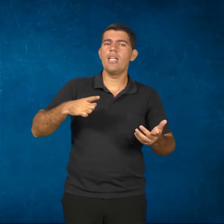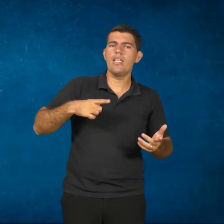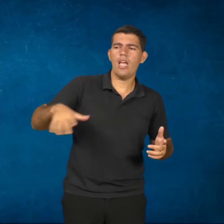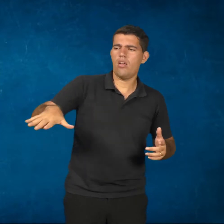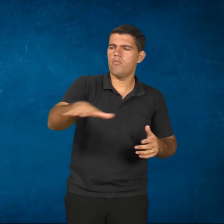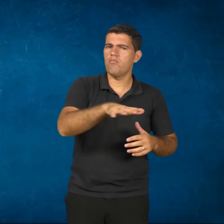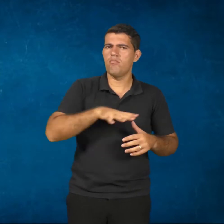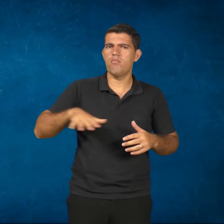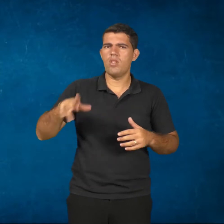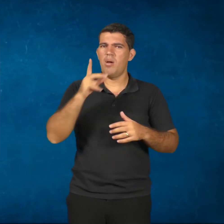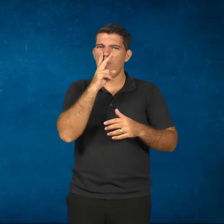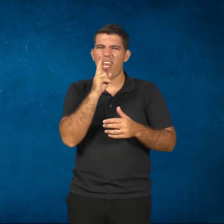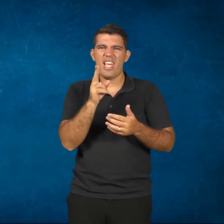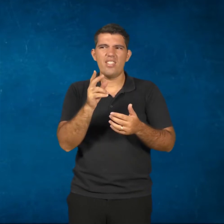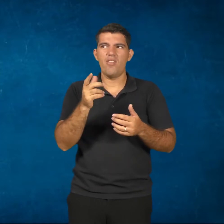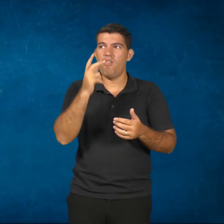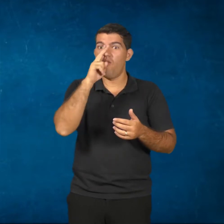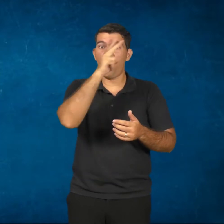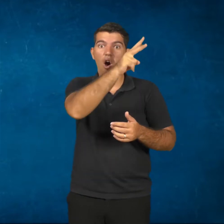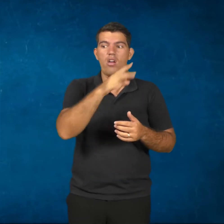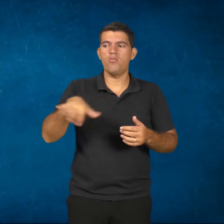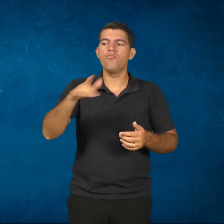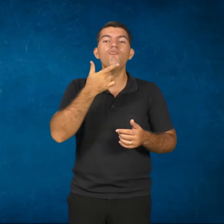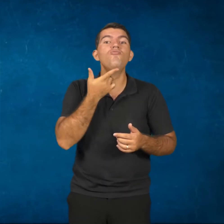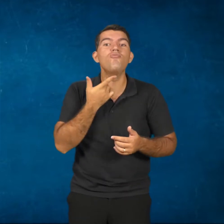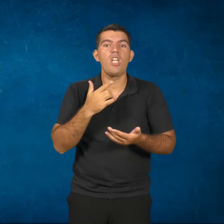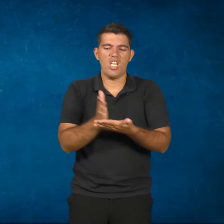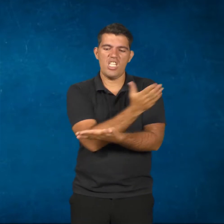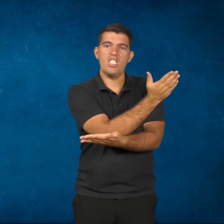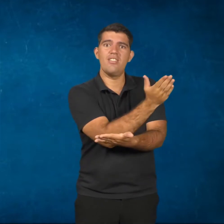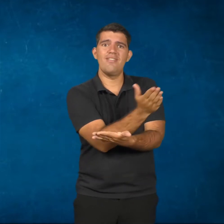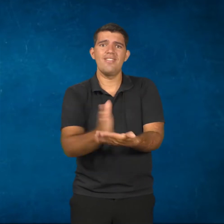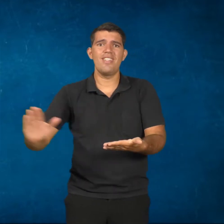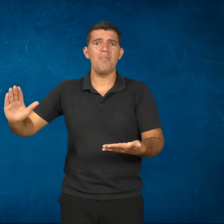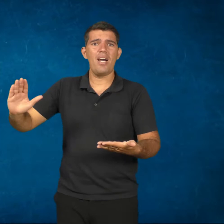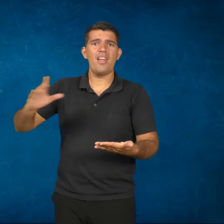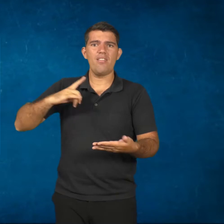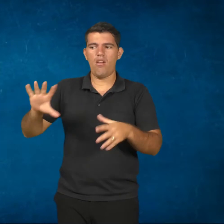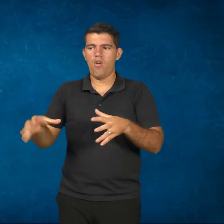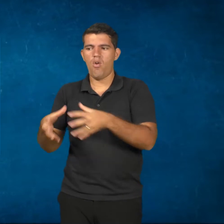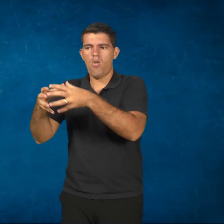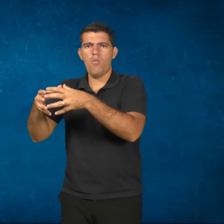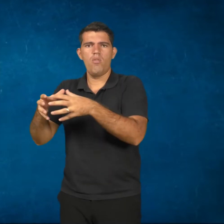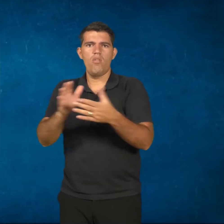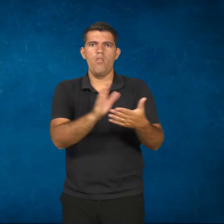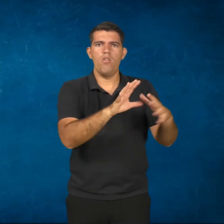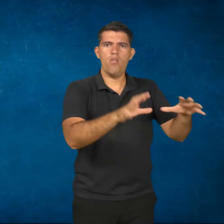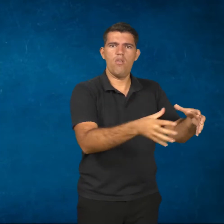uma certa tendência a um separatismo, né? Quer dizer, aos grupos